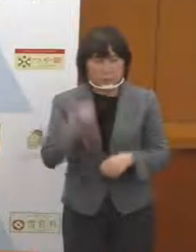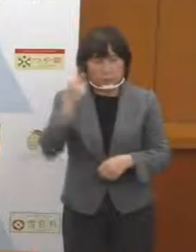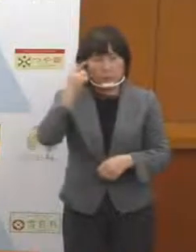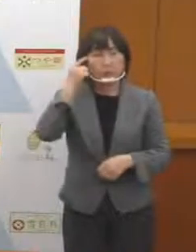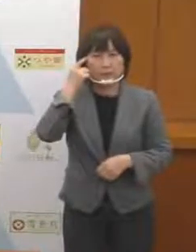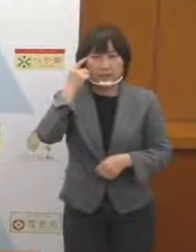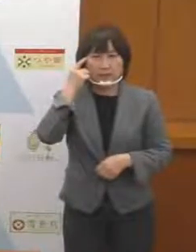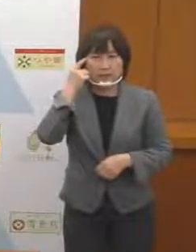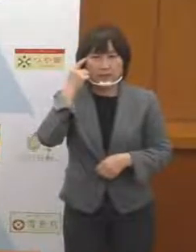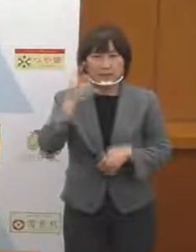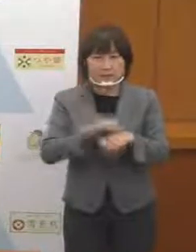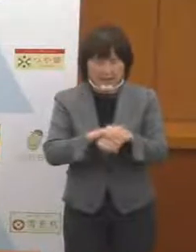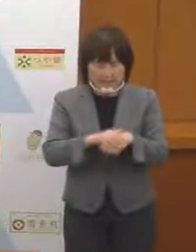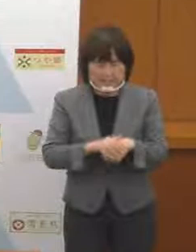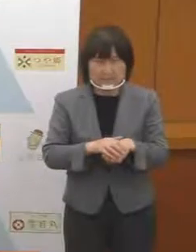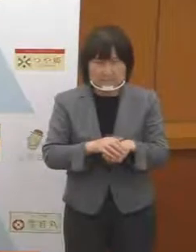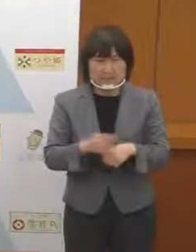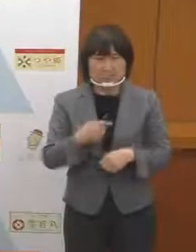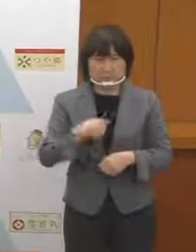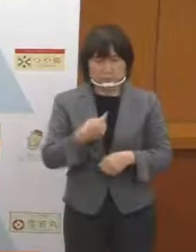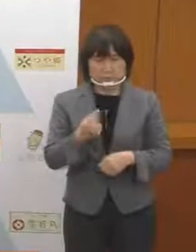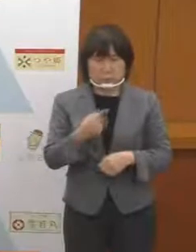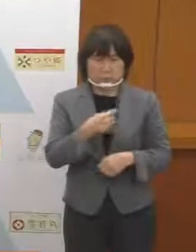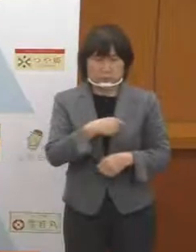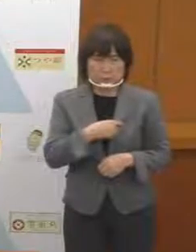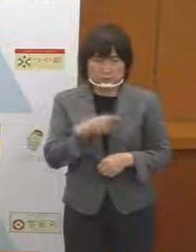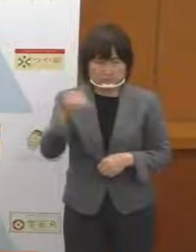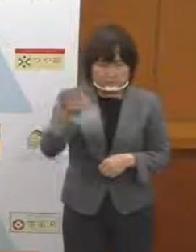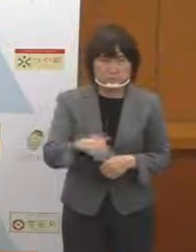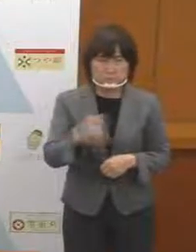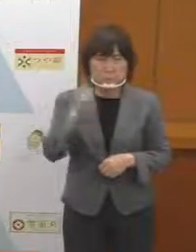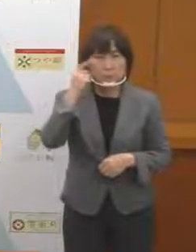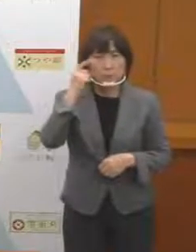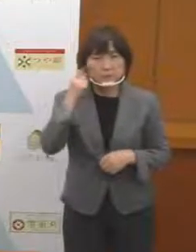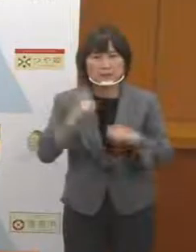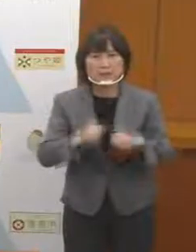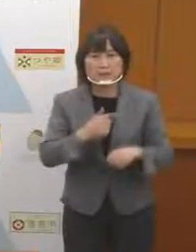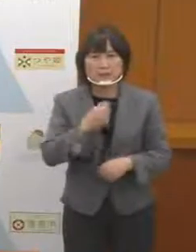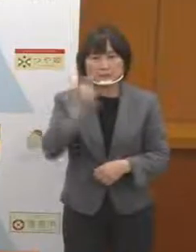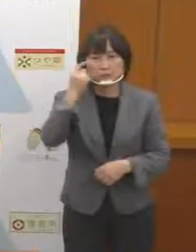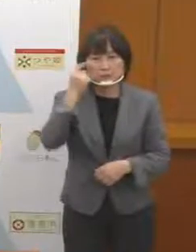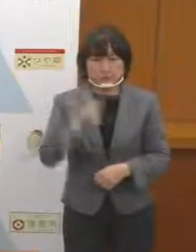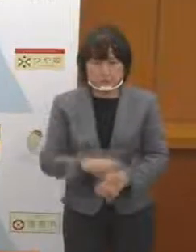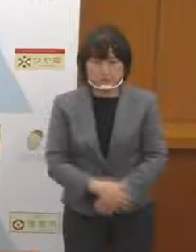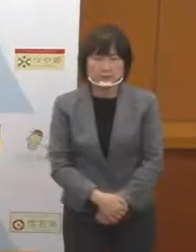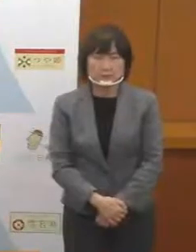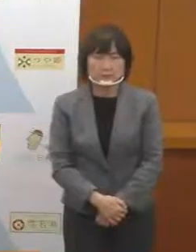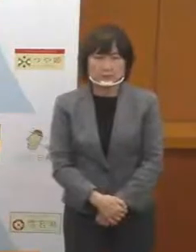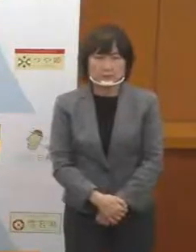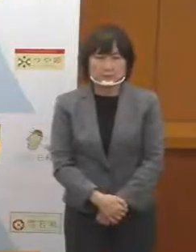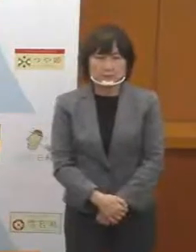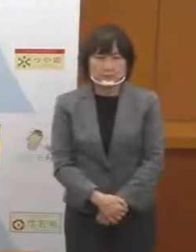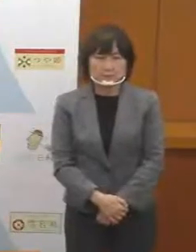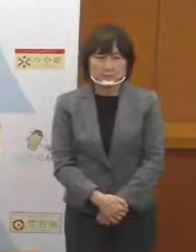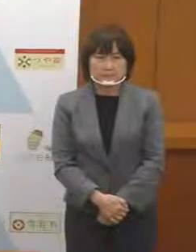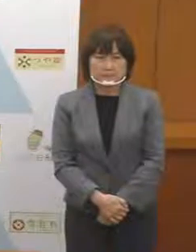て大事な一票をしっかりと行使していただきたいというふうに思っているところです